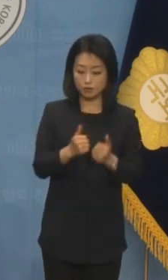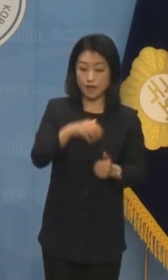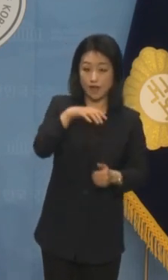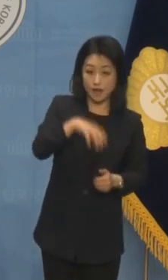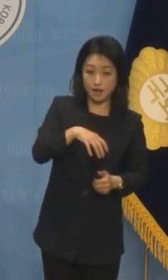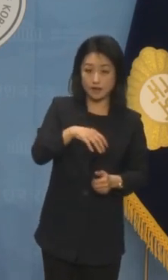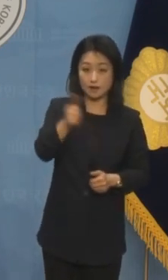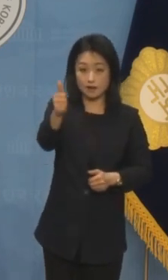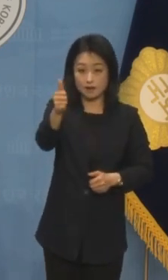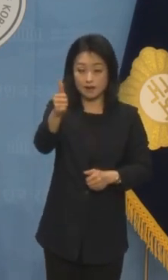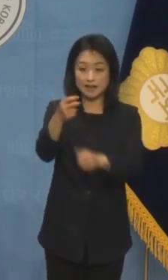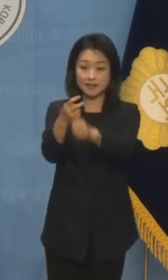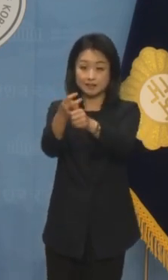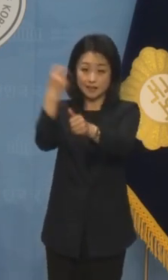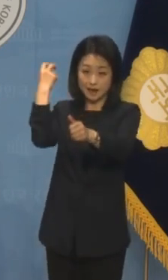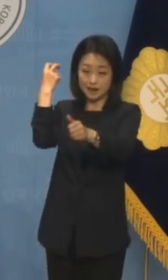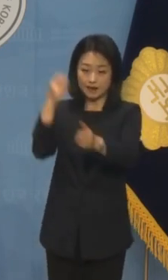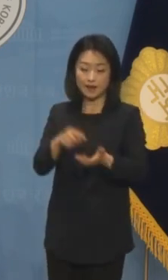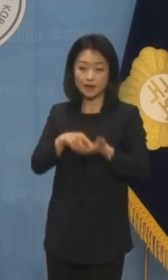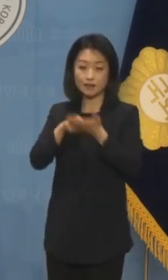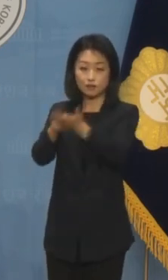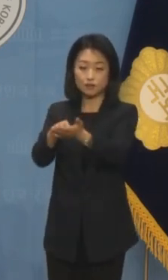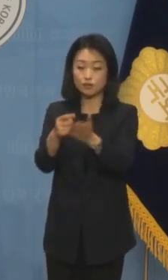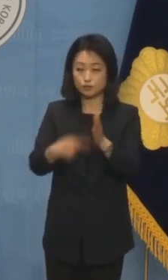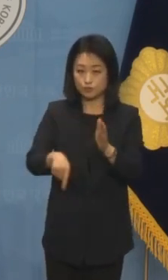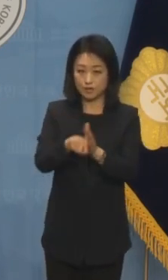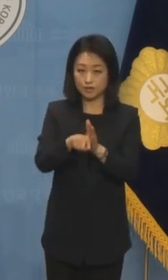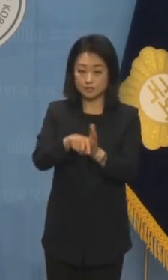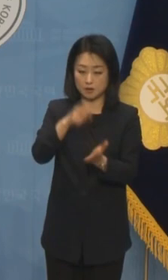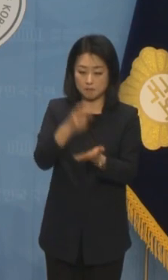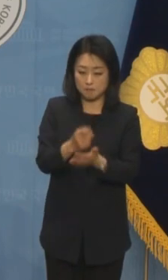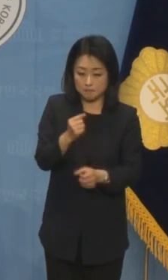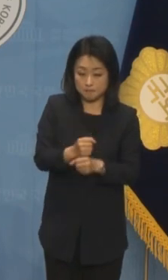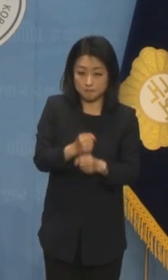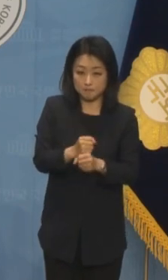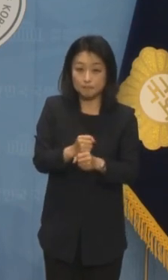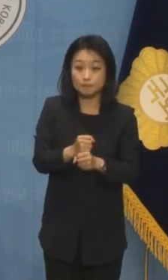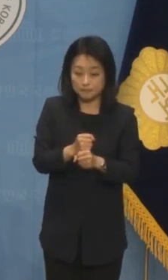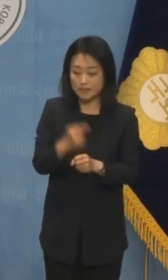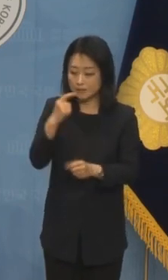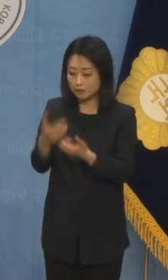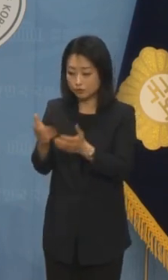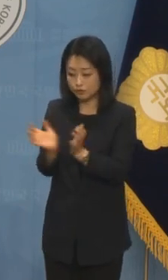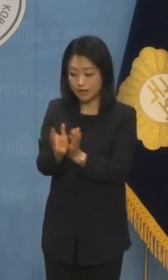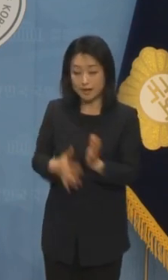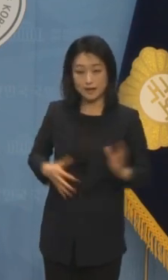김 검사의 탄핵소추안을 처리할 수 있도록 더불어민주당 등